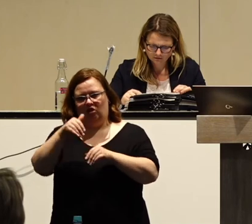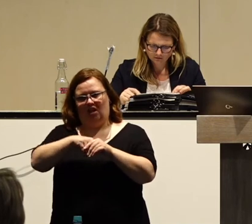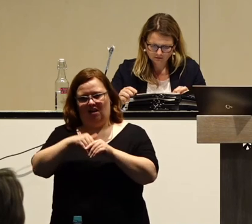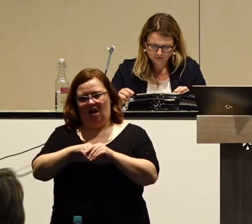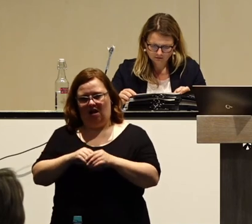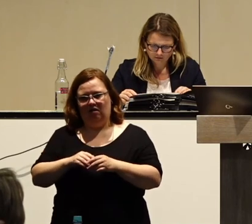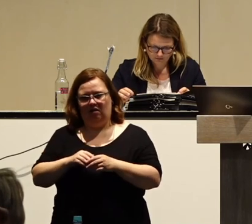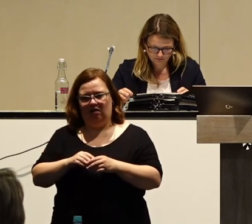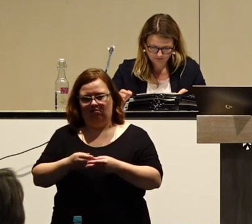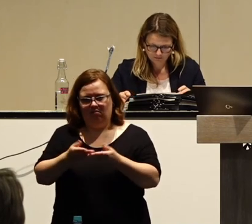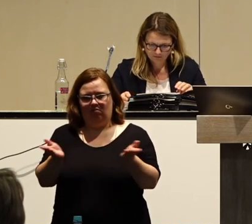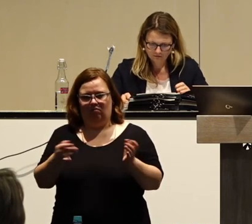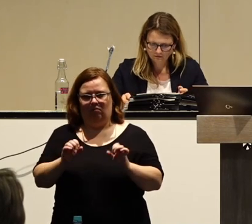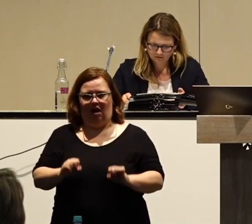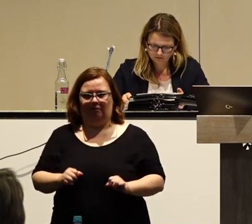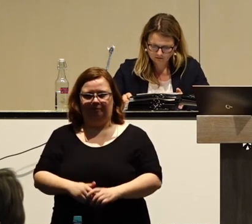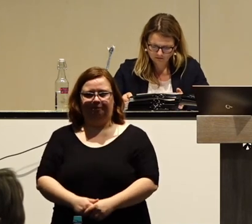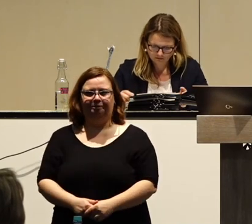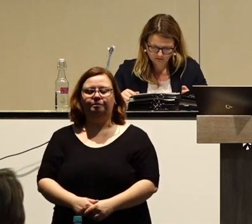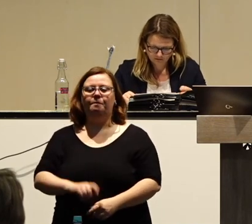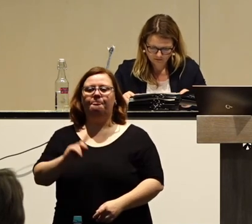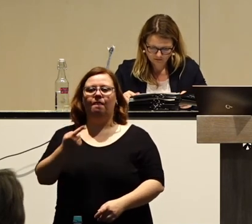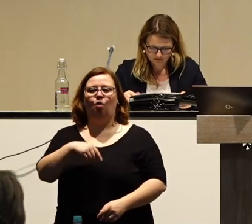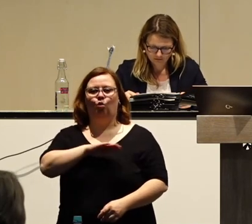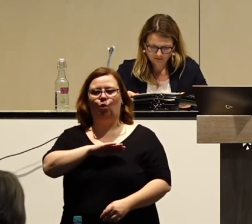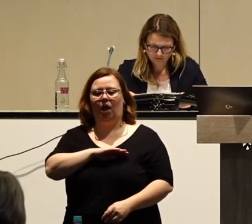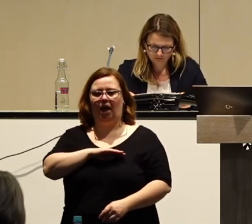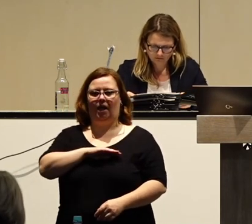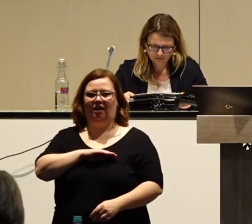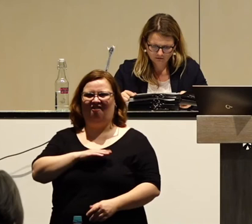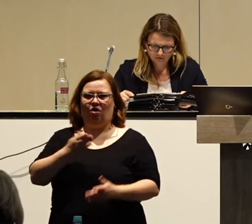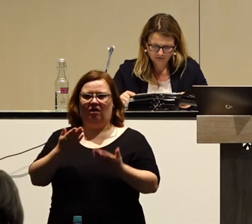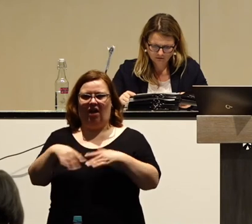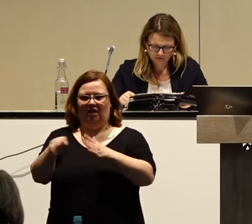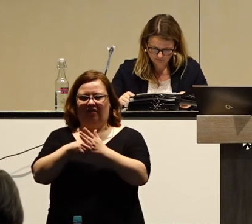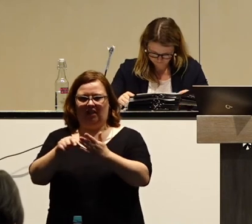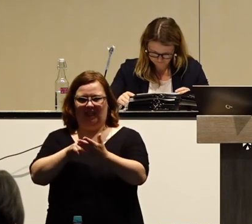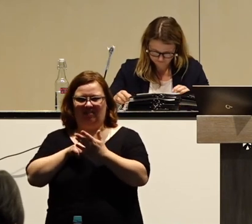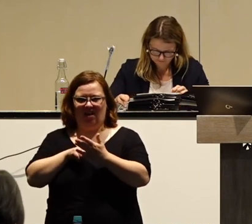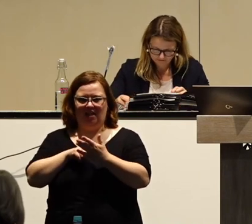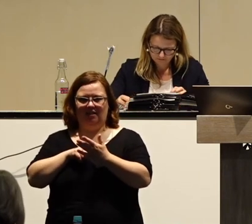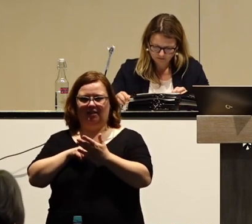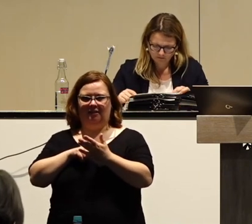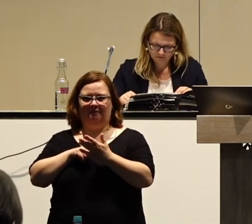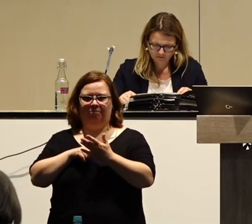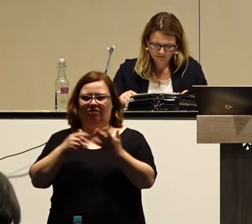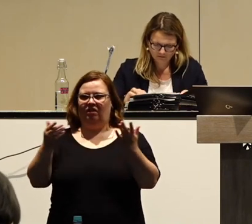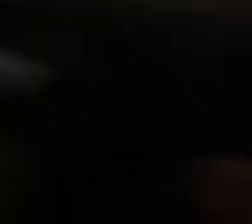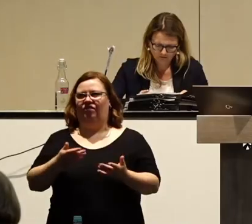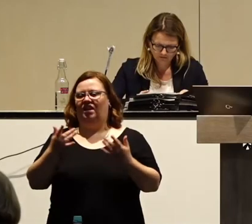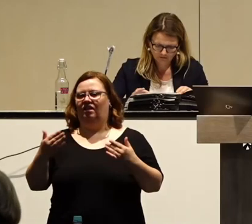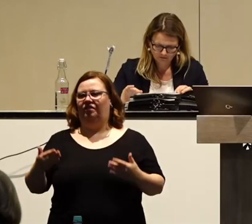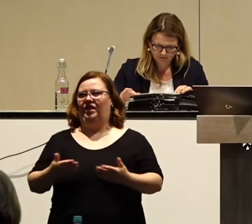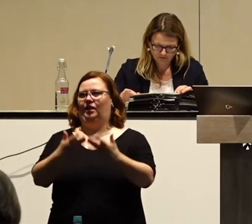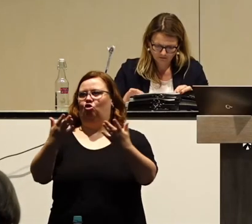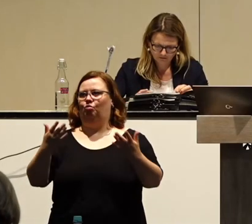Inhalte zu machen. Auch der Kollege von den Freien Wählern hatte darauf hingewiesen, da gibt es irgendwelche